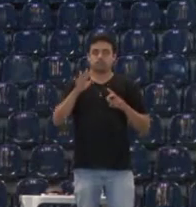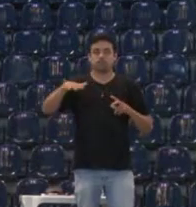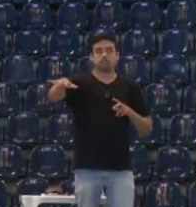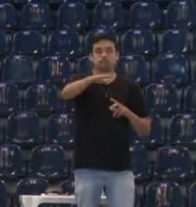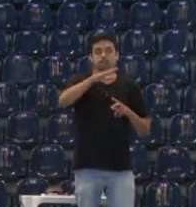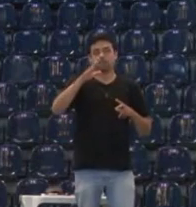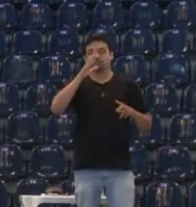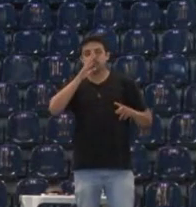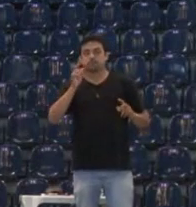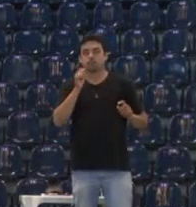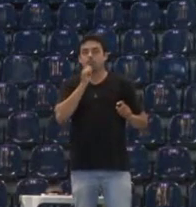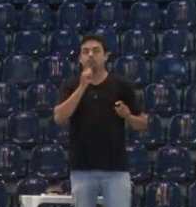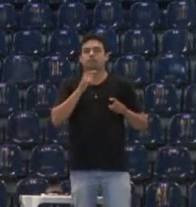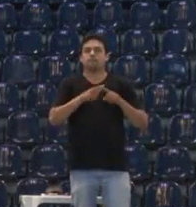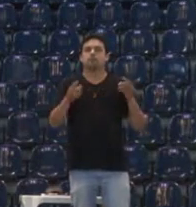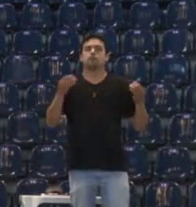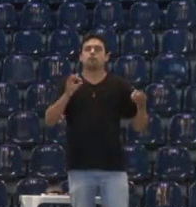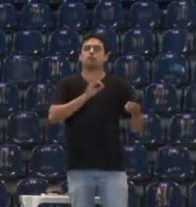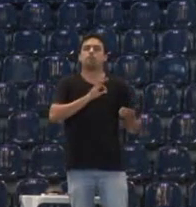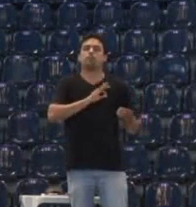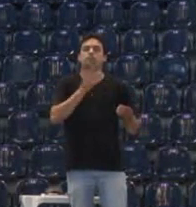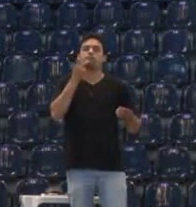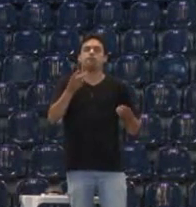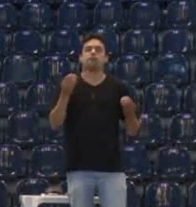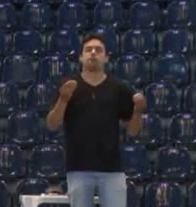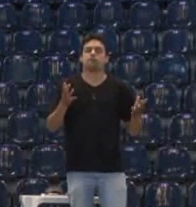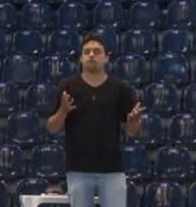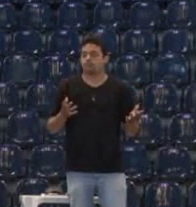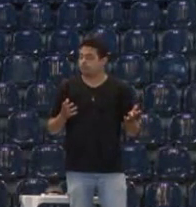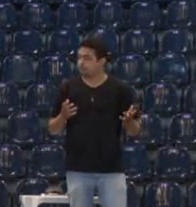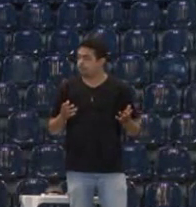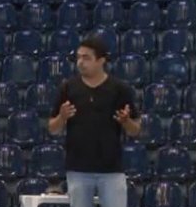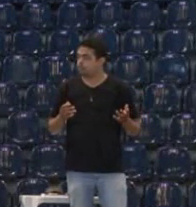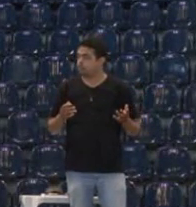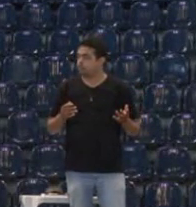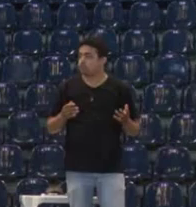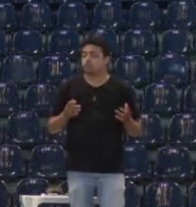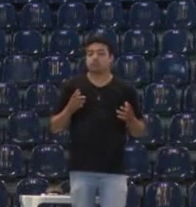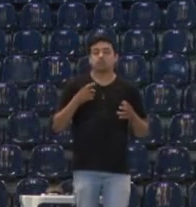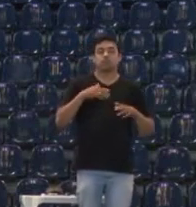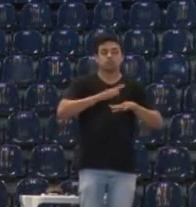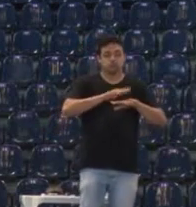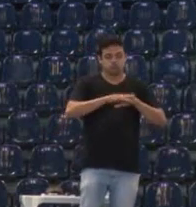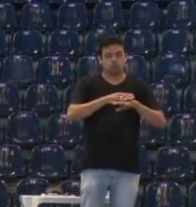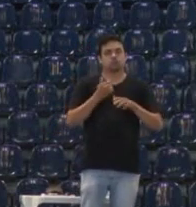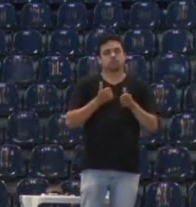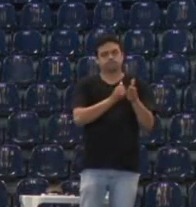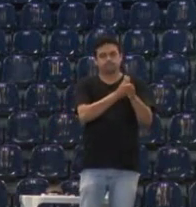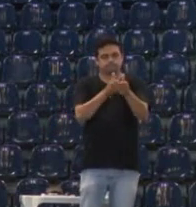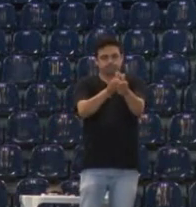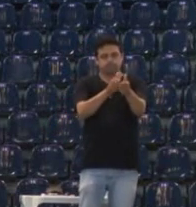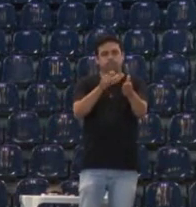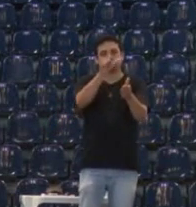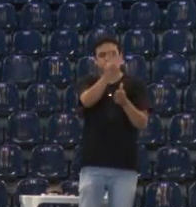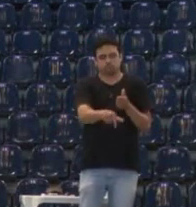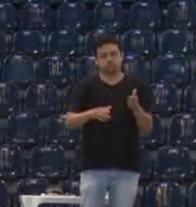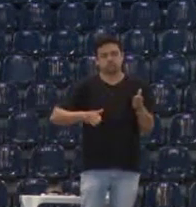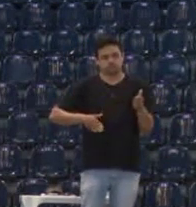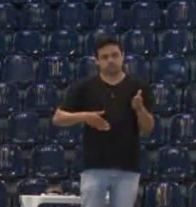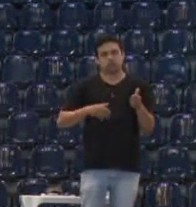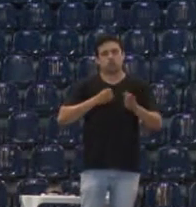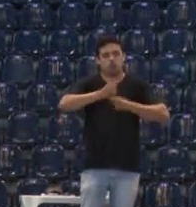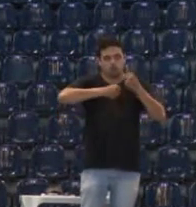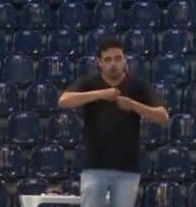até a professora e como é que o policial poderia ter dito nós empreendemos uma perseguição ao meliante com a rematar